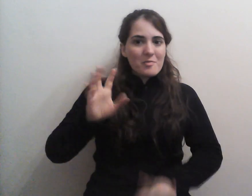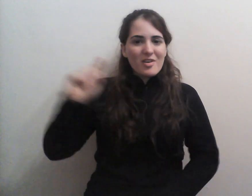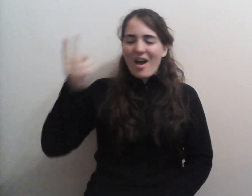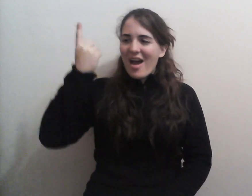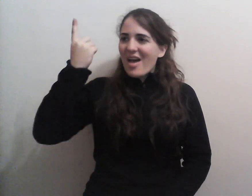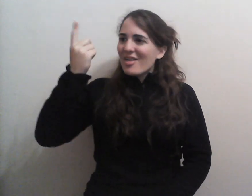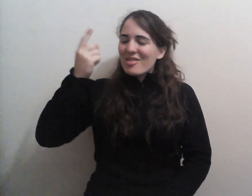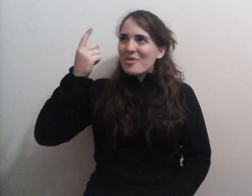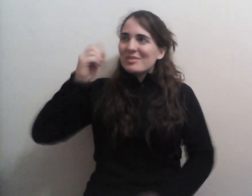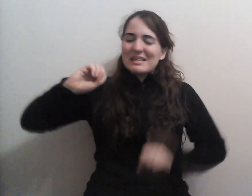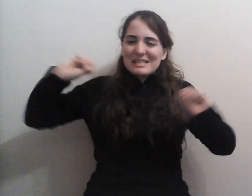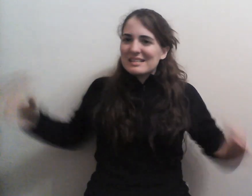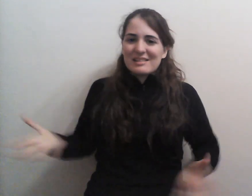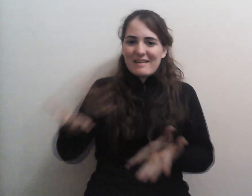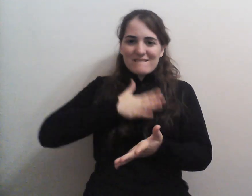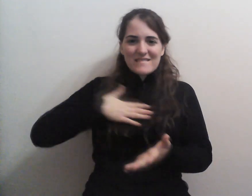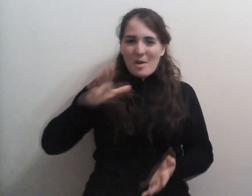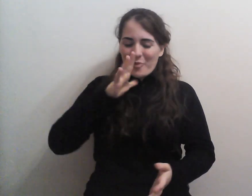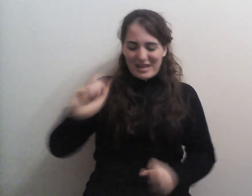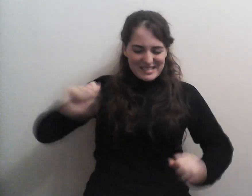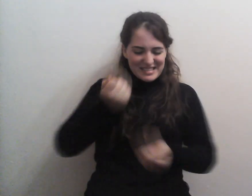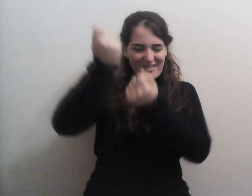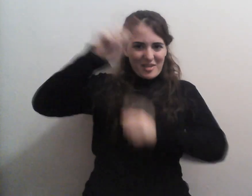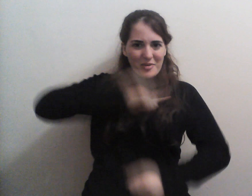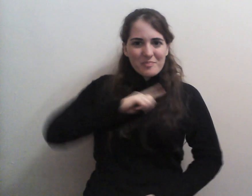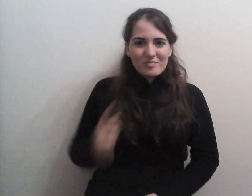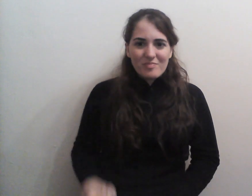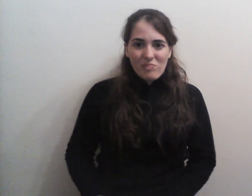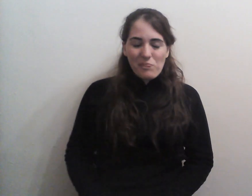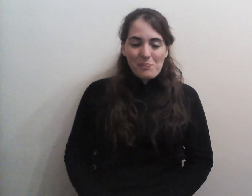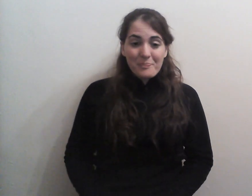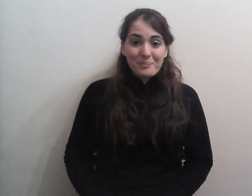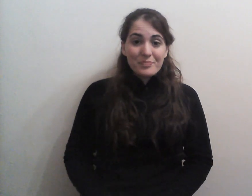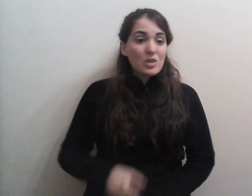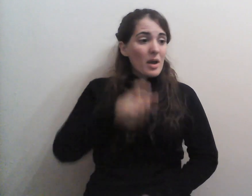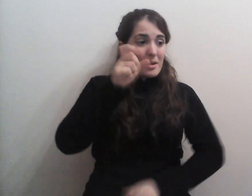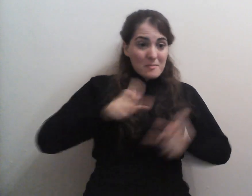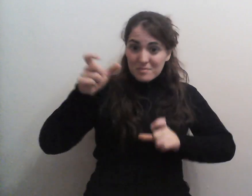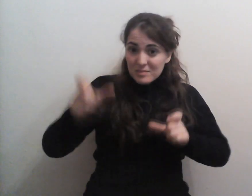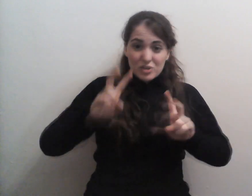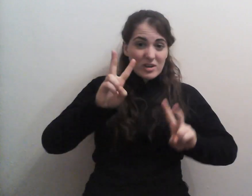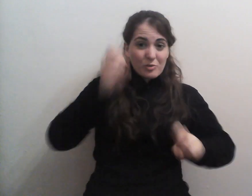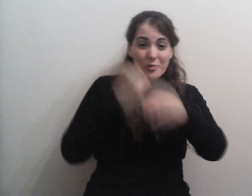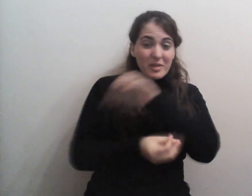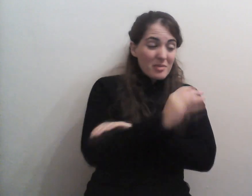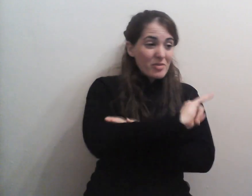salvación. Y todos los que hemos nacido de nuevo experimentamos estas mismas ganas. Dios ha